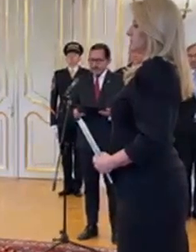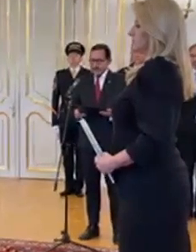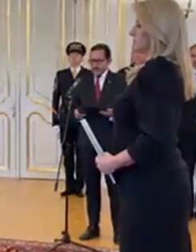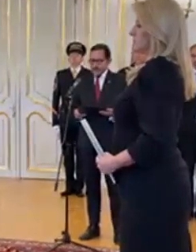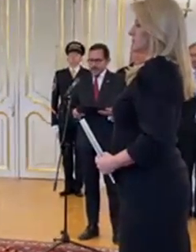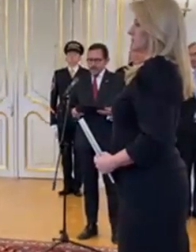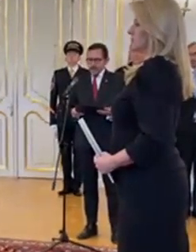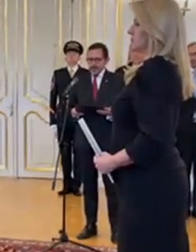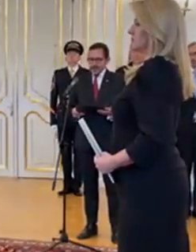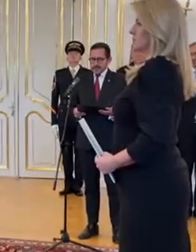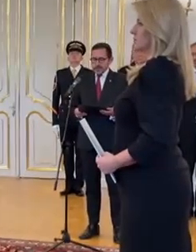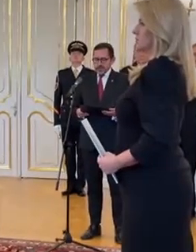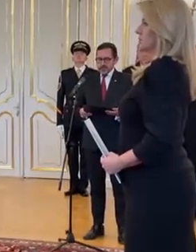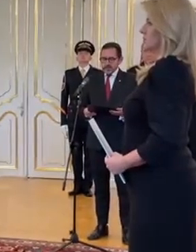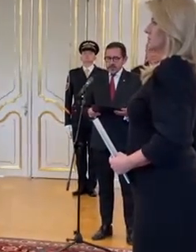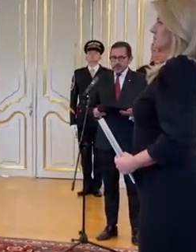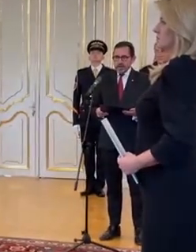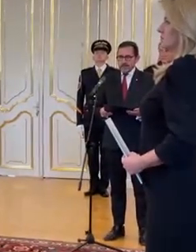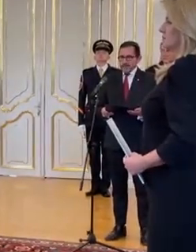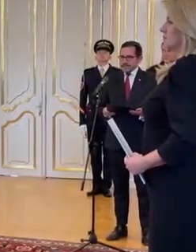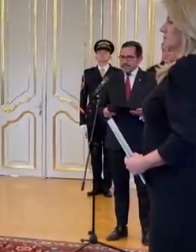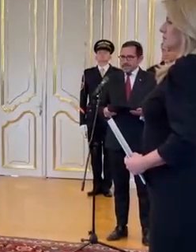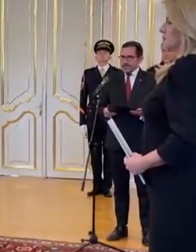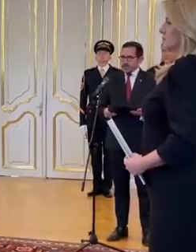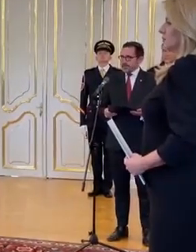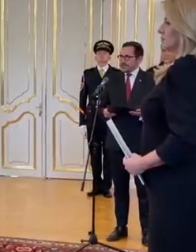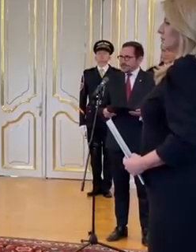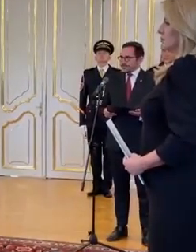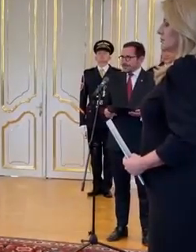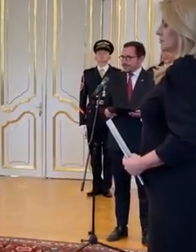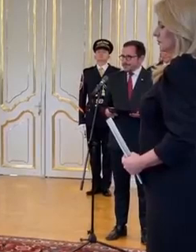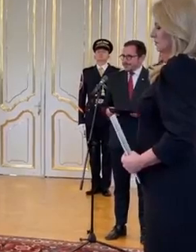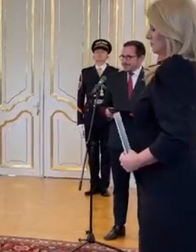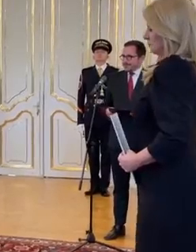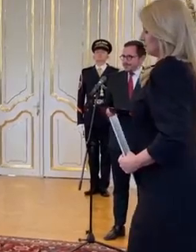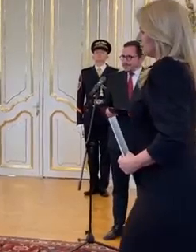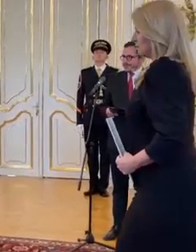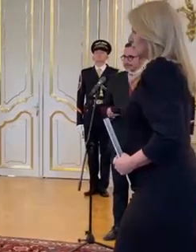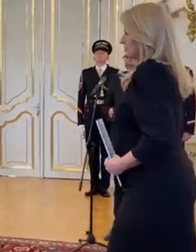a svojím podpisom potvrdil zloženie sľubu a prevzatie dekrétu.